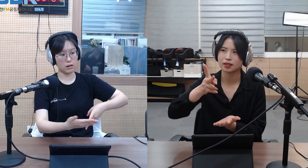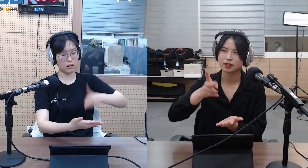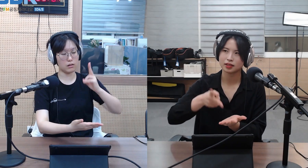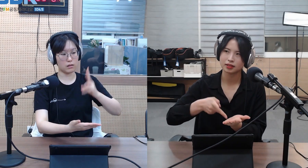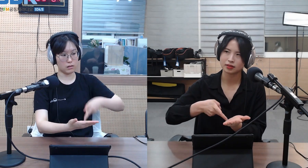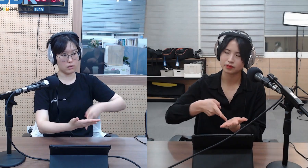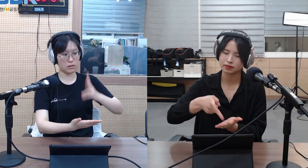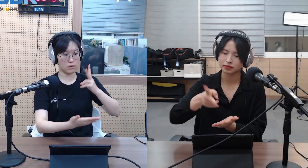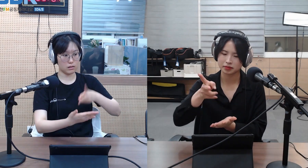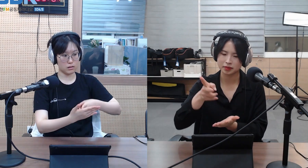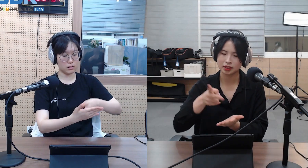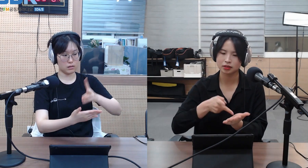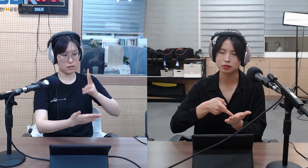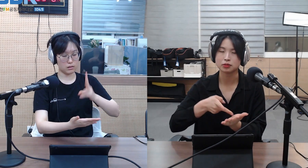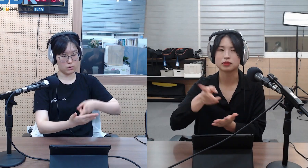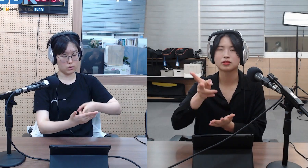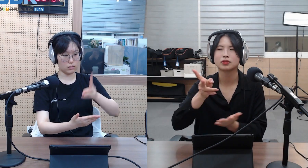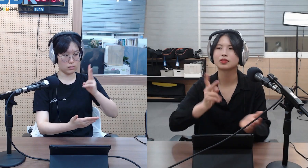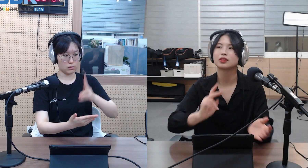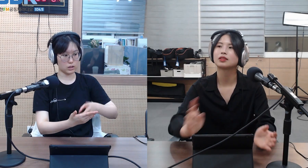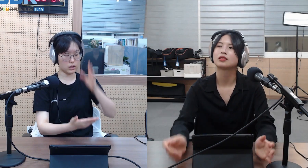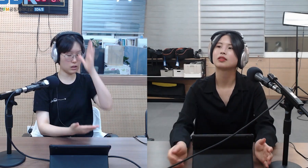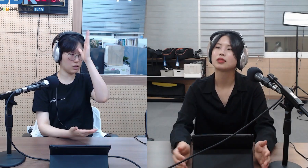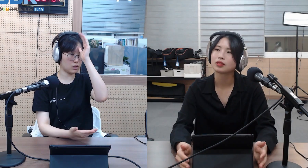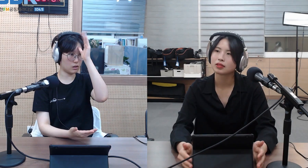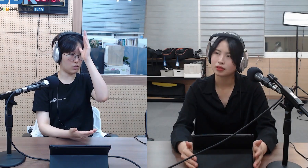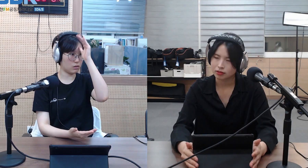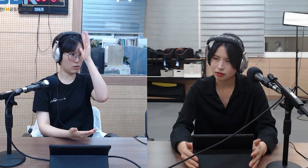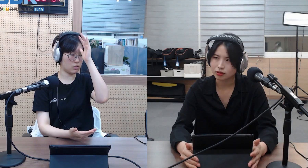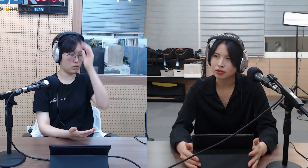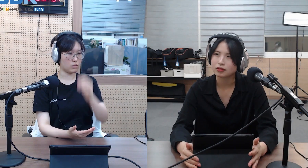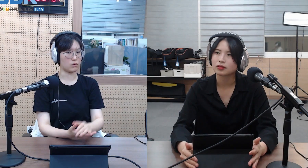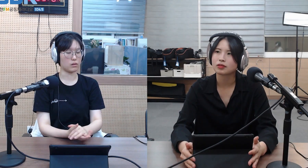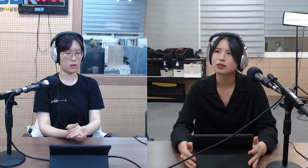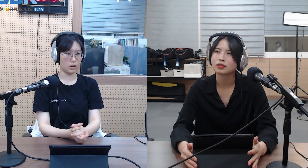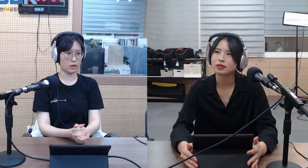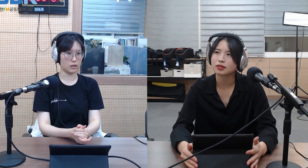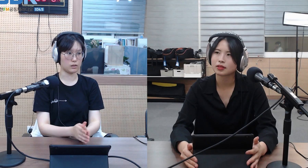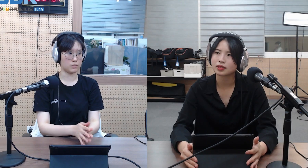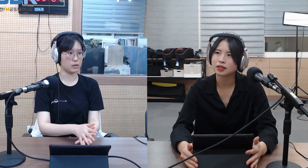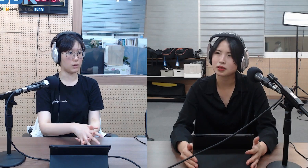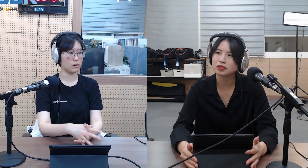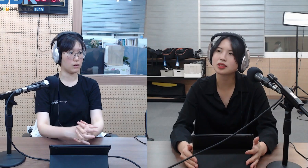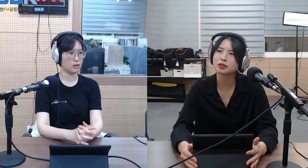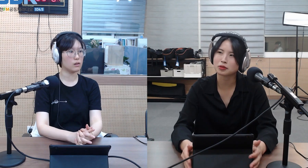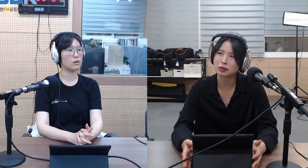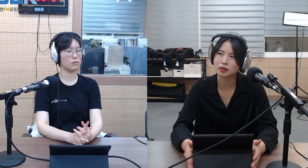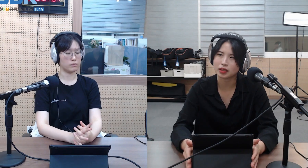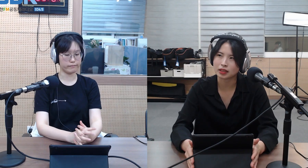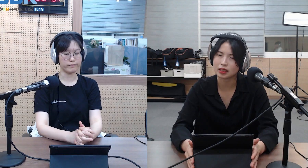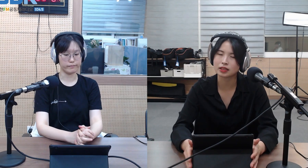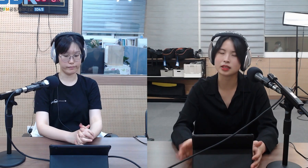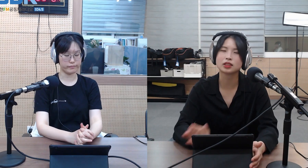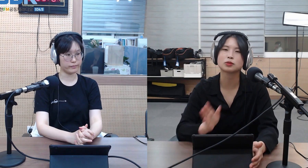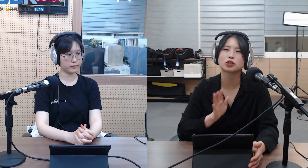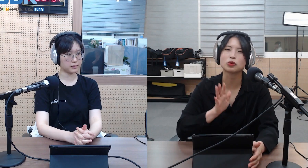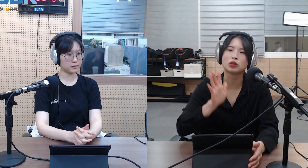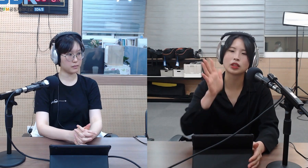아 자르고. 오. 치킨은 이거. 그렇죠. 오케이 알겠습니다. 그런 식으로 합니다. 그러니까 직접적인 원하는